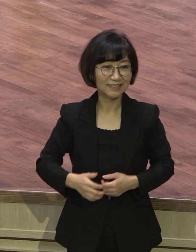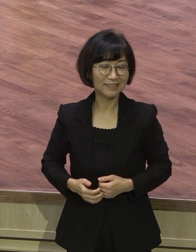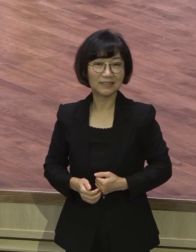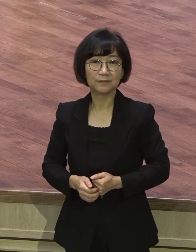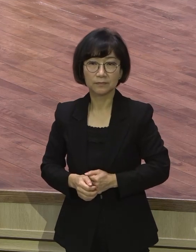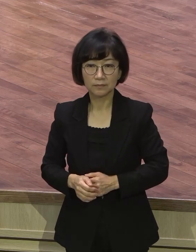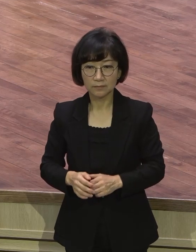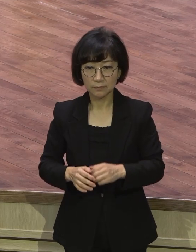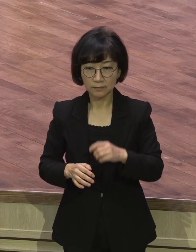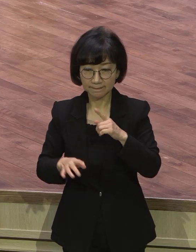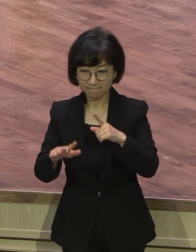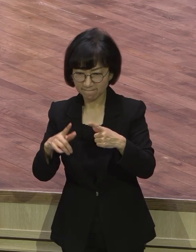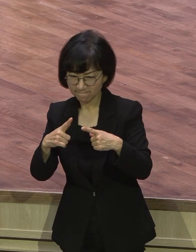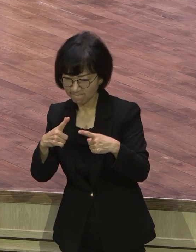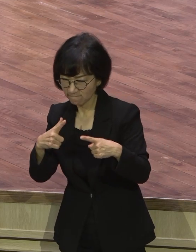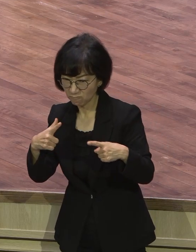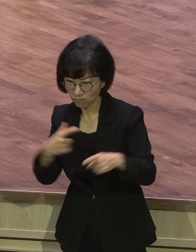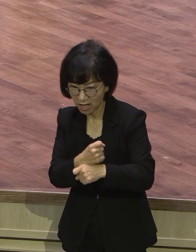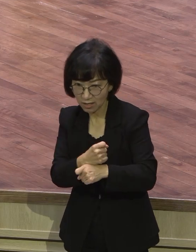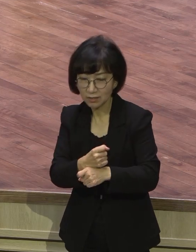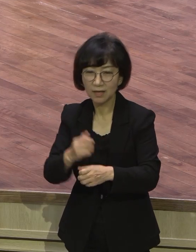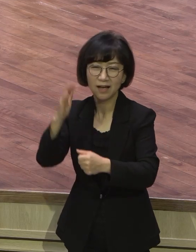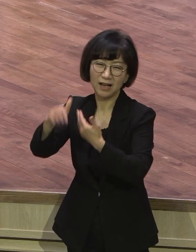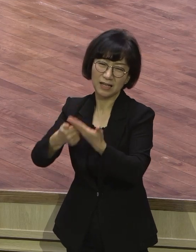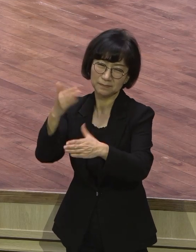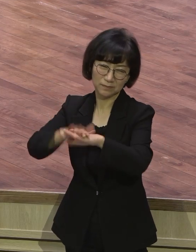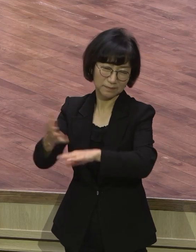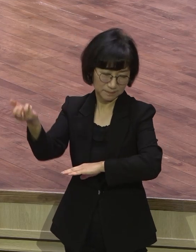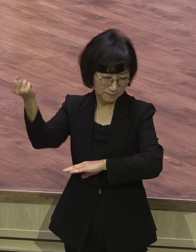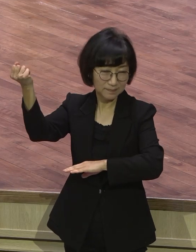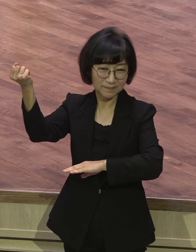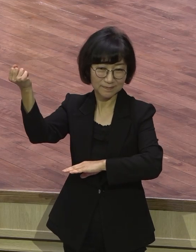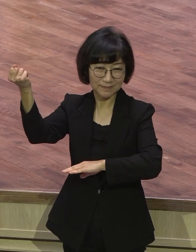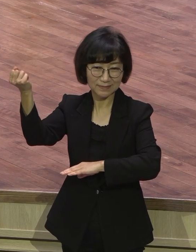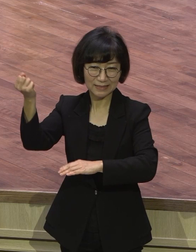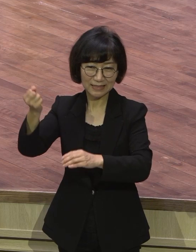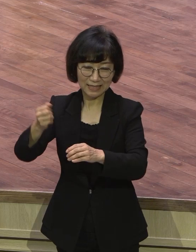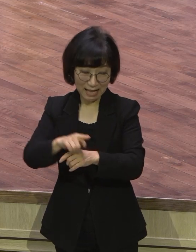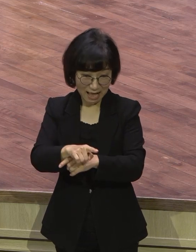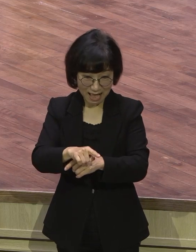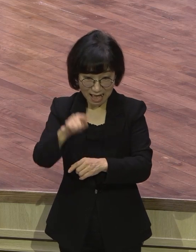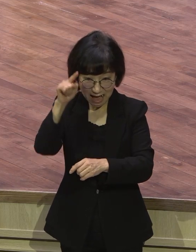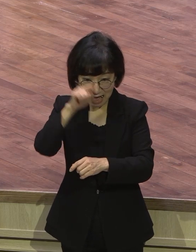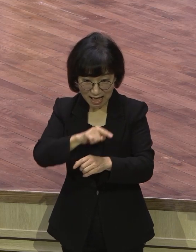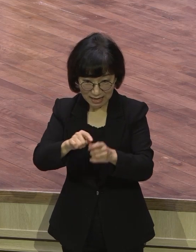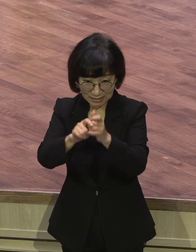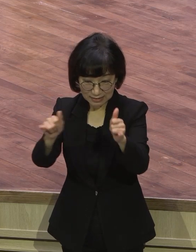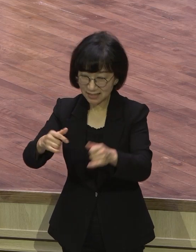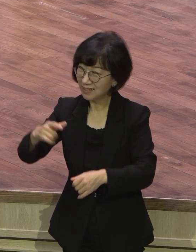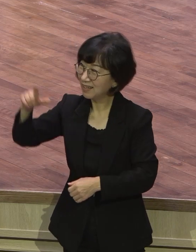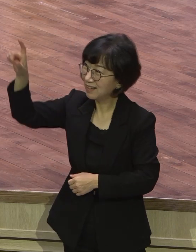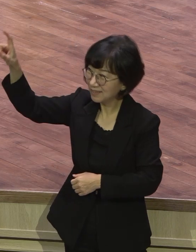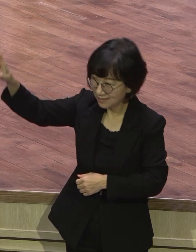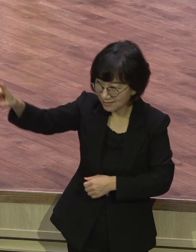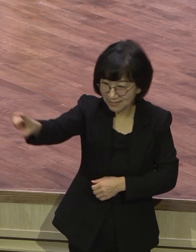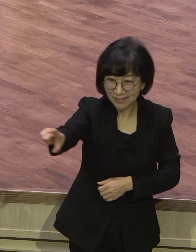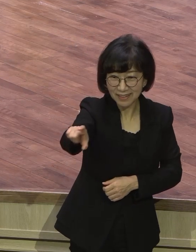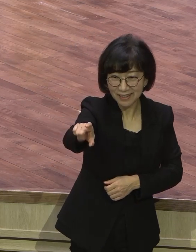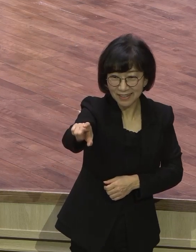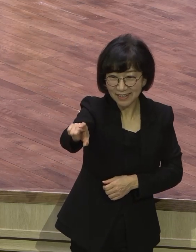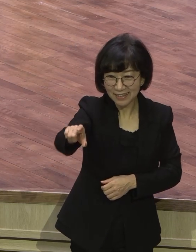원수가 없는 것은 하나님 손에 있어요. 하나님께 악한 자를 변화시켜 새 사람을